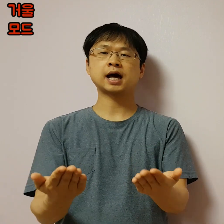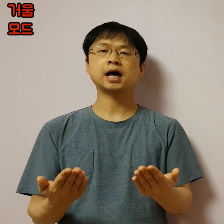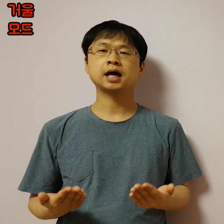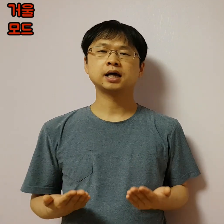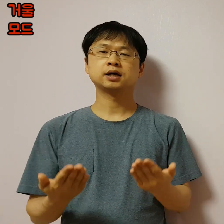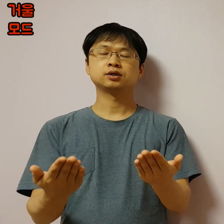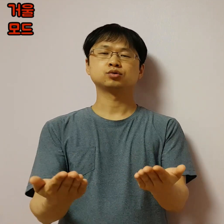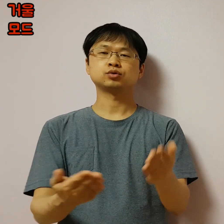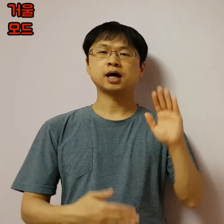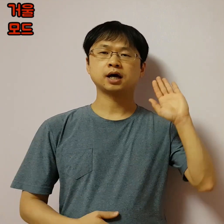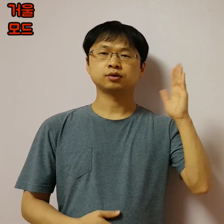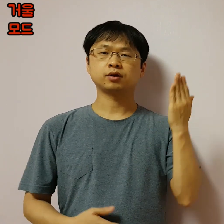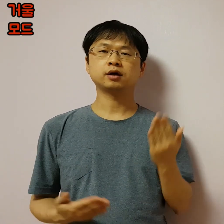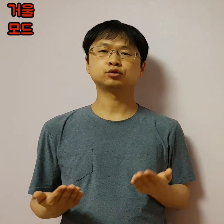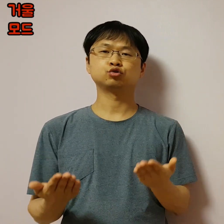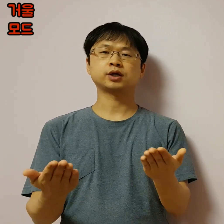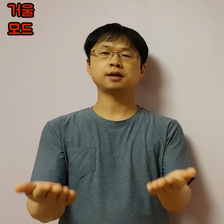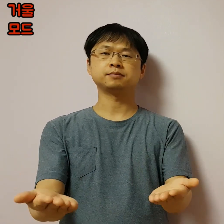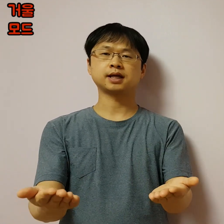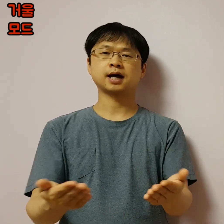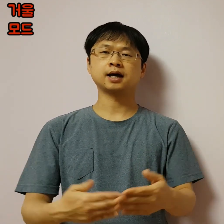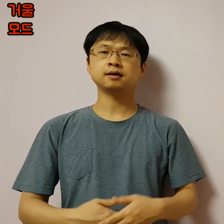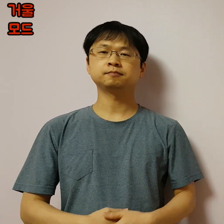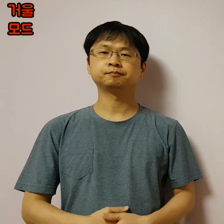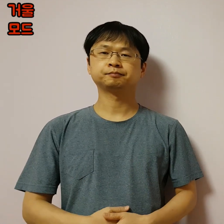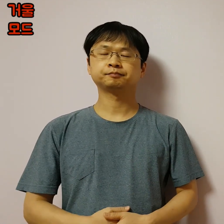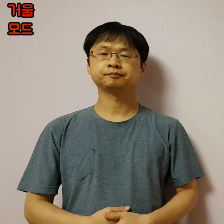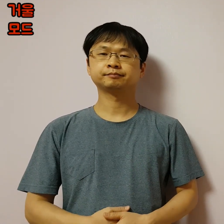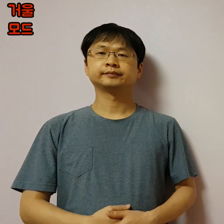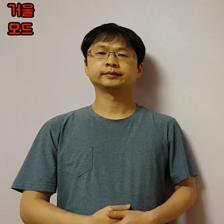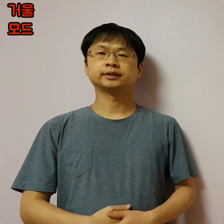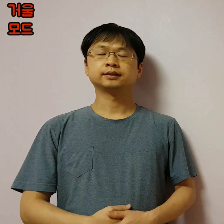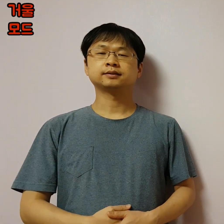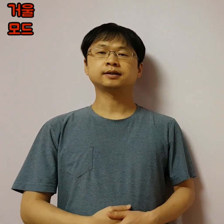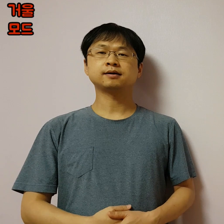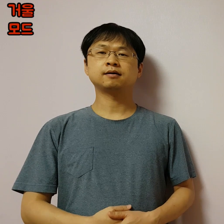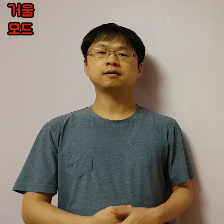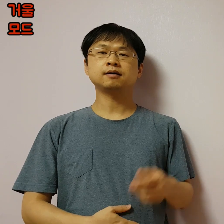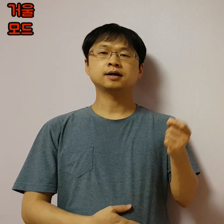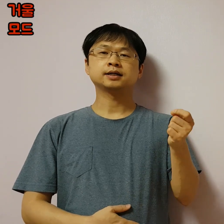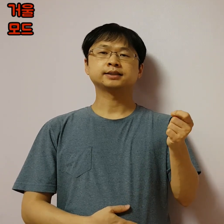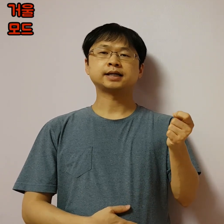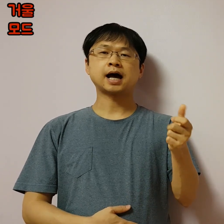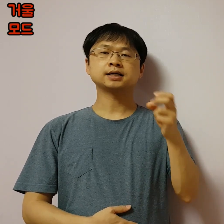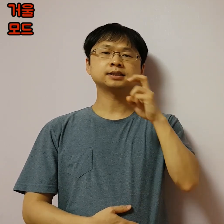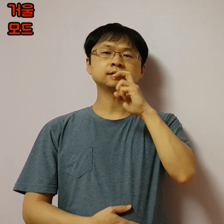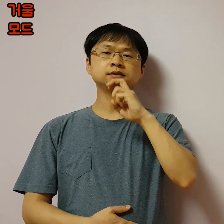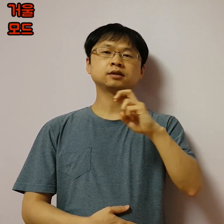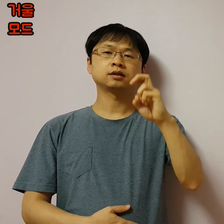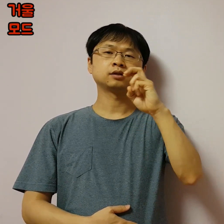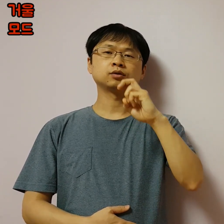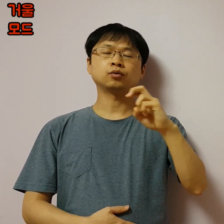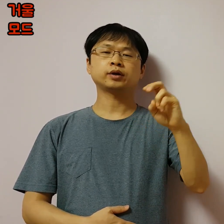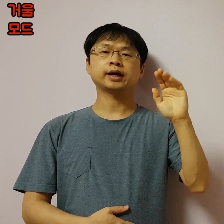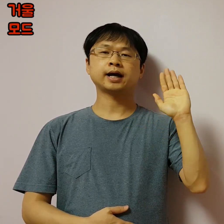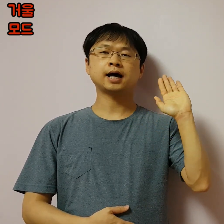주다 되어 줄게입니다. 그래서 작은